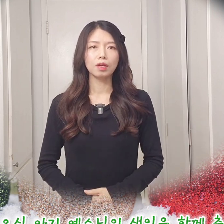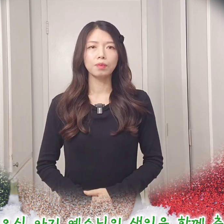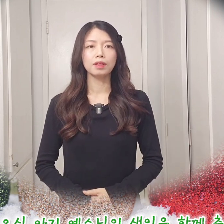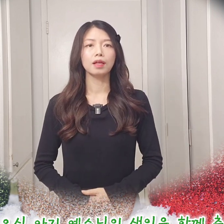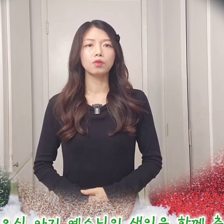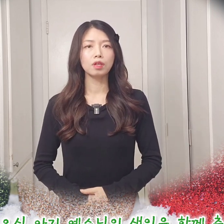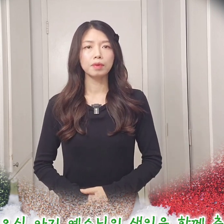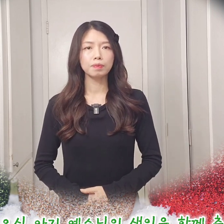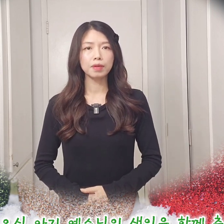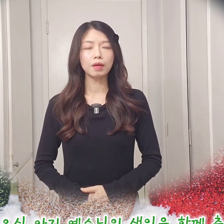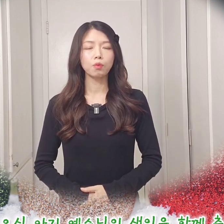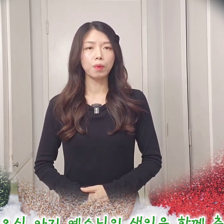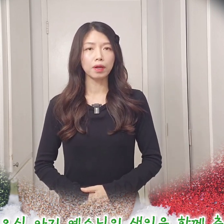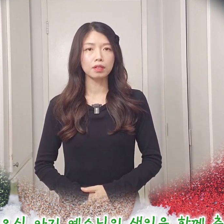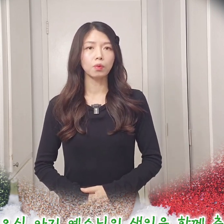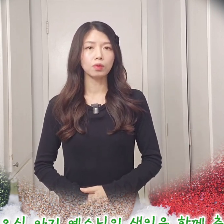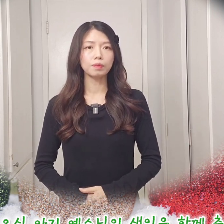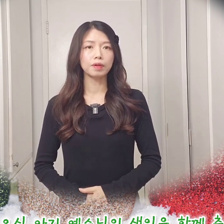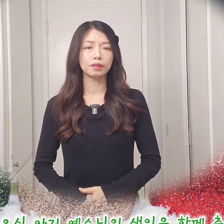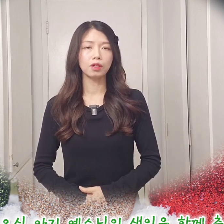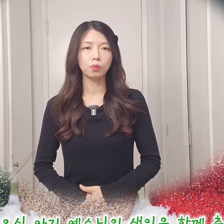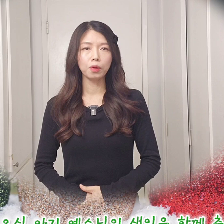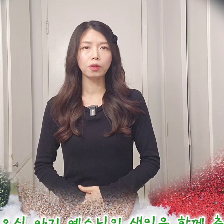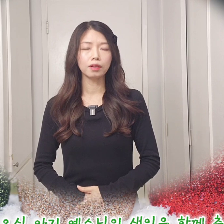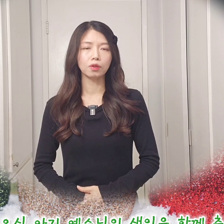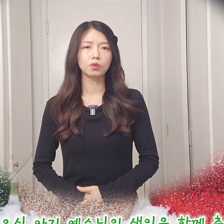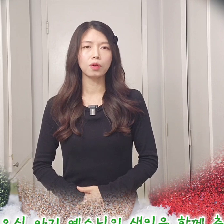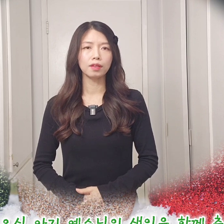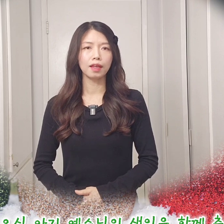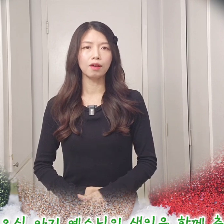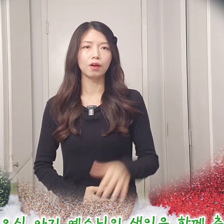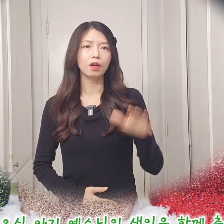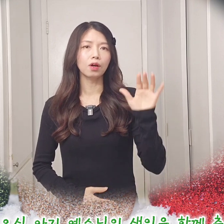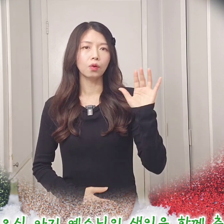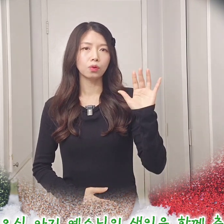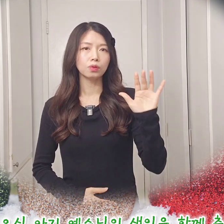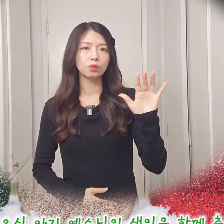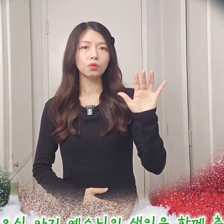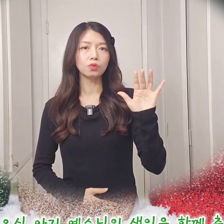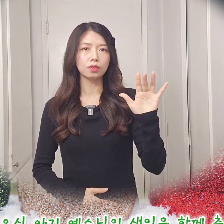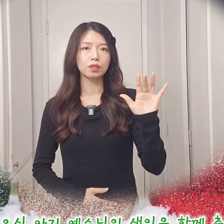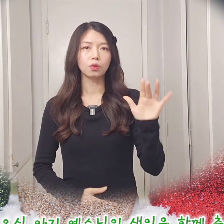예수님은 예수님이 십자가에 못 박히신 모습을 그대로 표현한 그런 수어인데요. 오른손